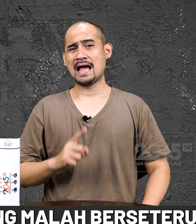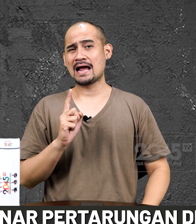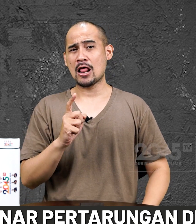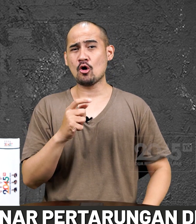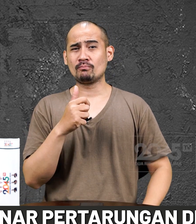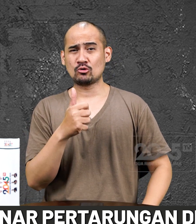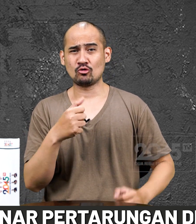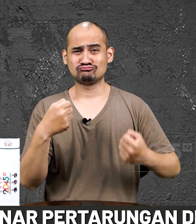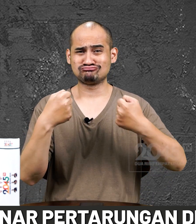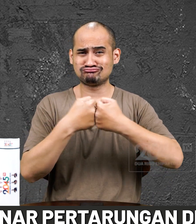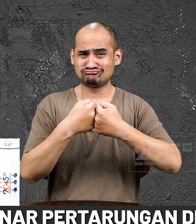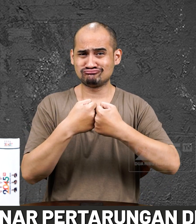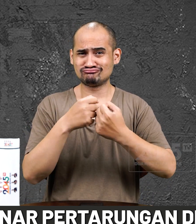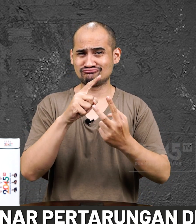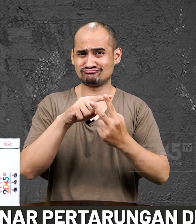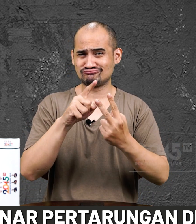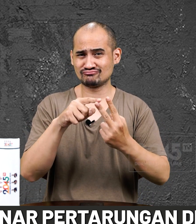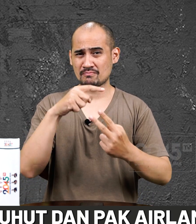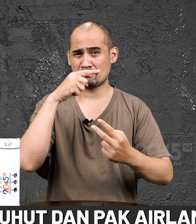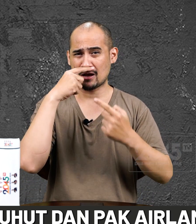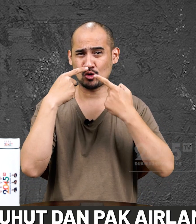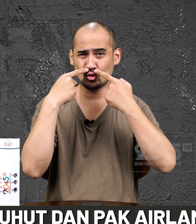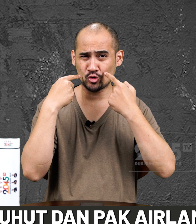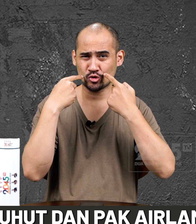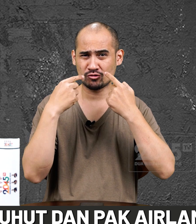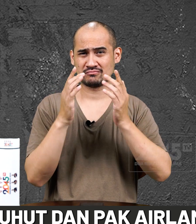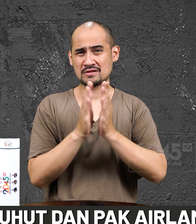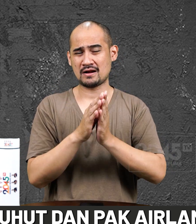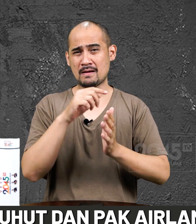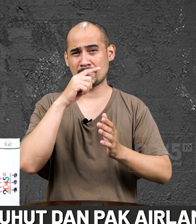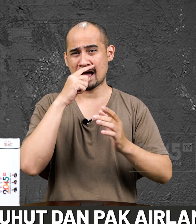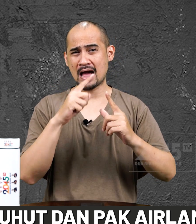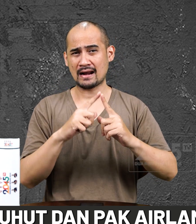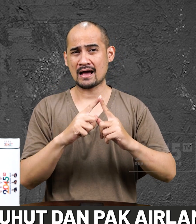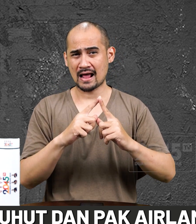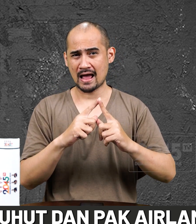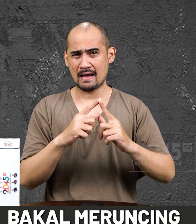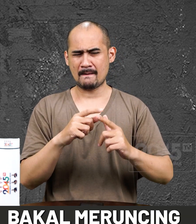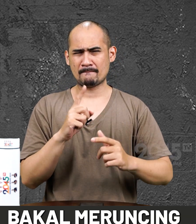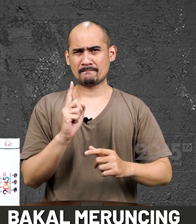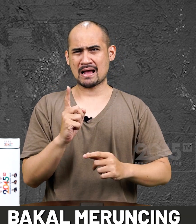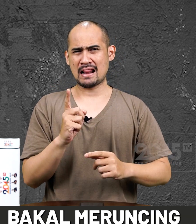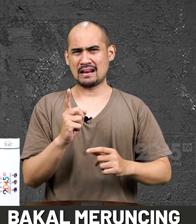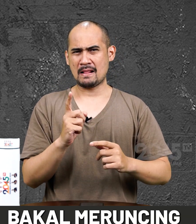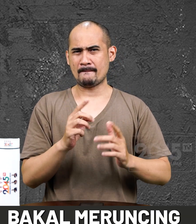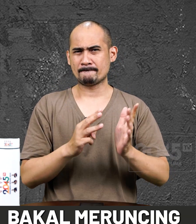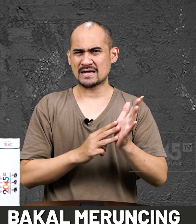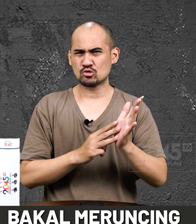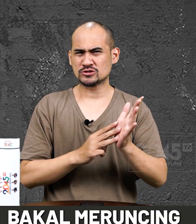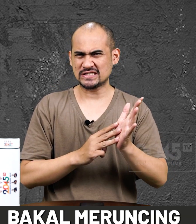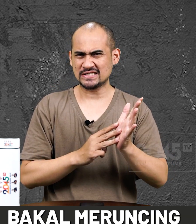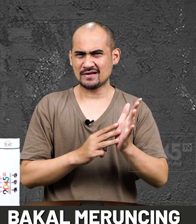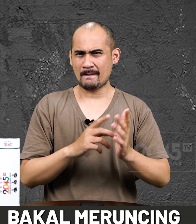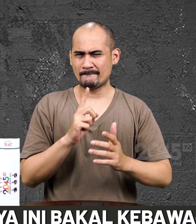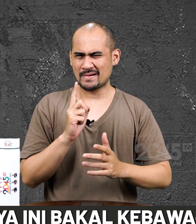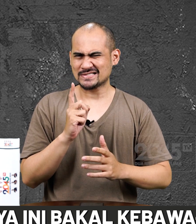Kalau benar pertarungan di antara Pak Luhut dan Pak Airlangga bakal meruncing, pastinya ini bakal kebawa-bawa ke suasana kerja